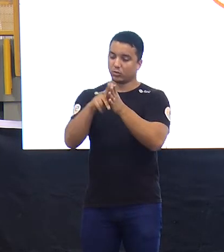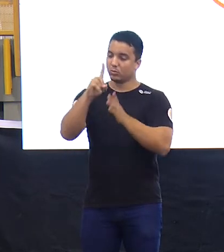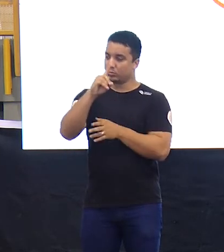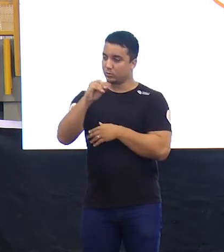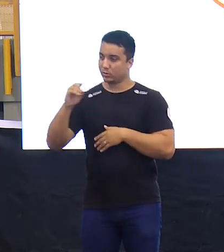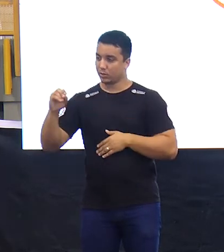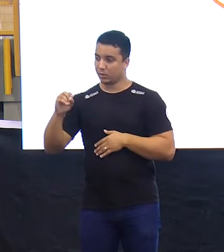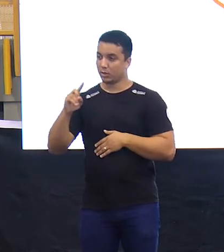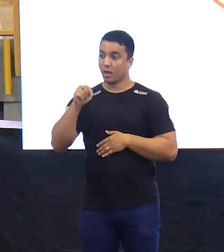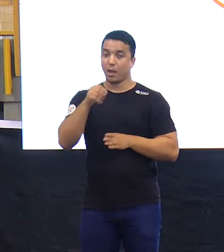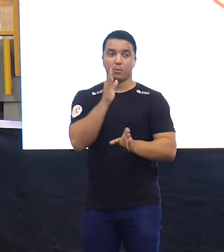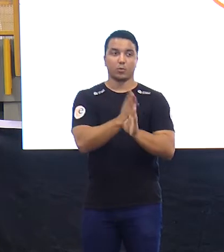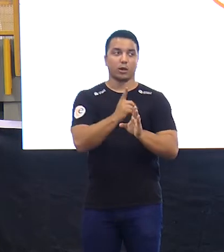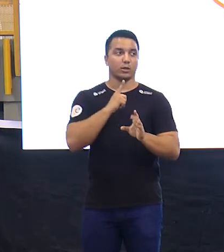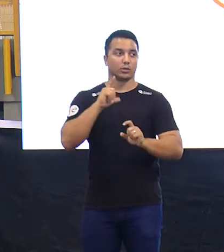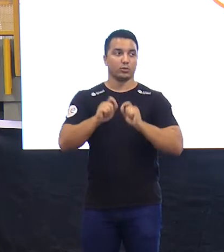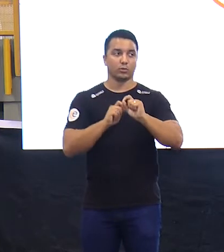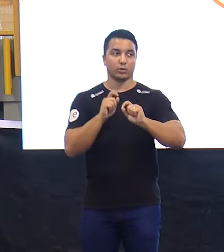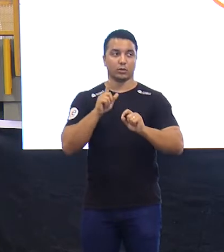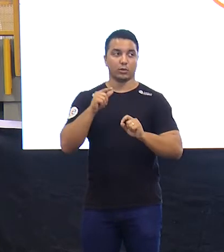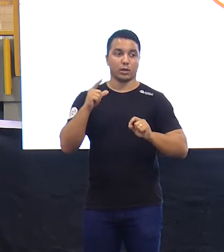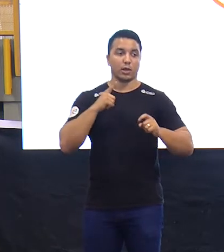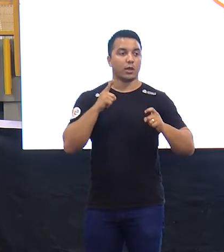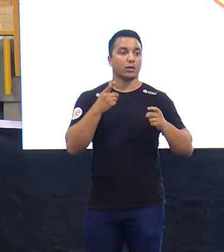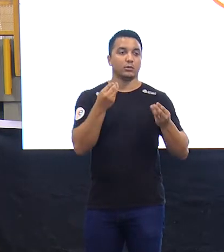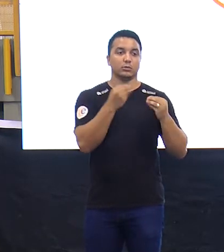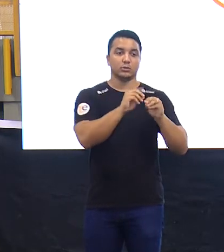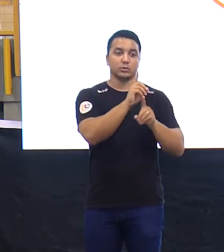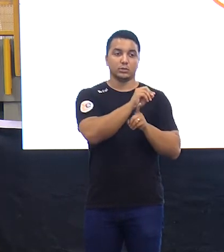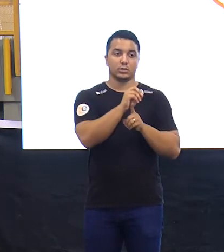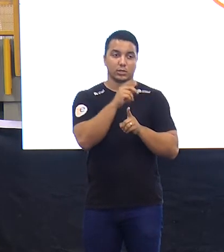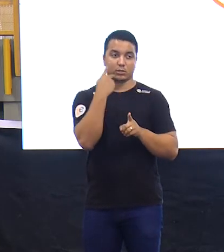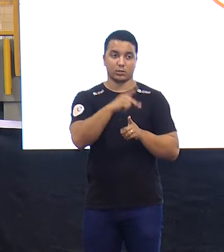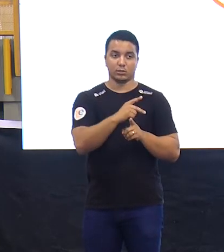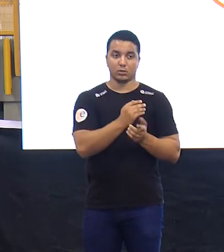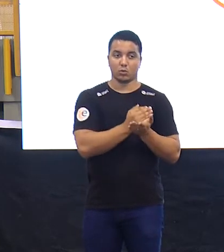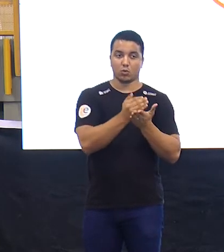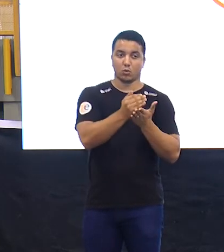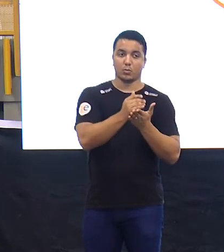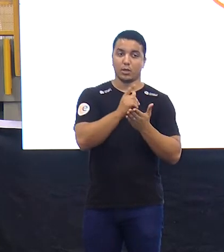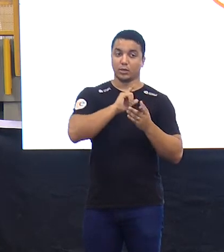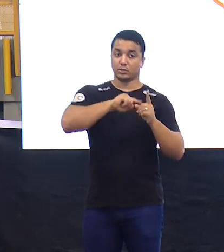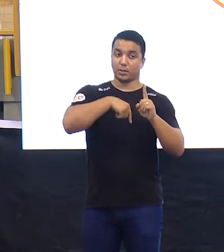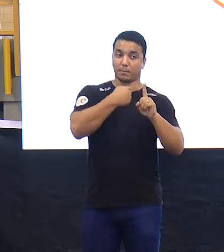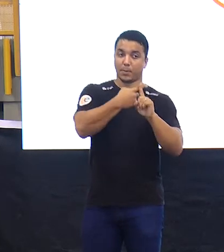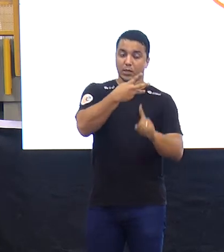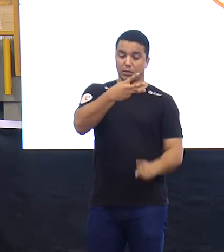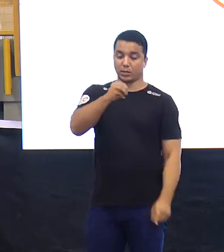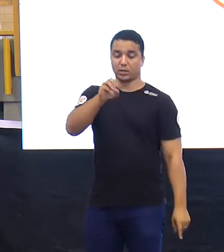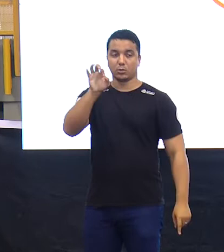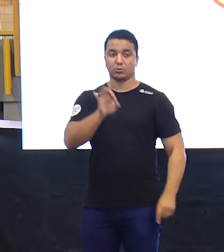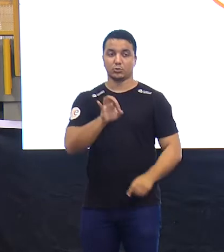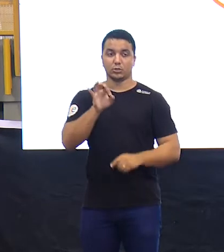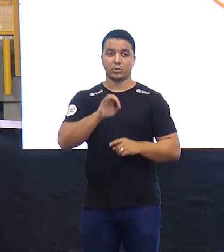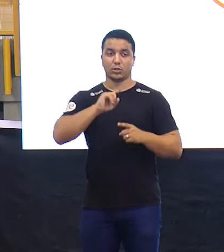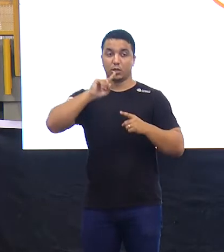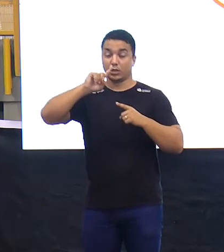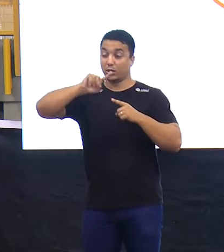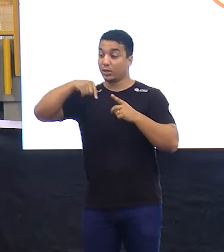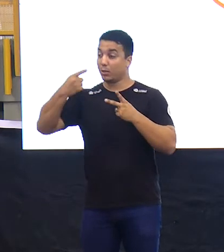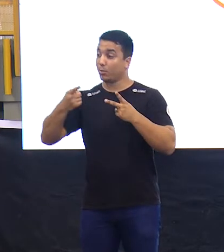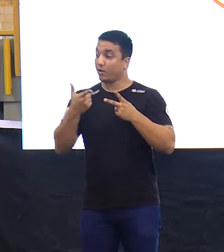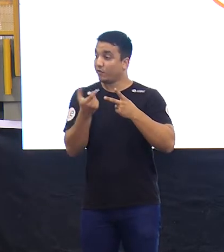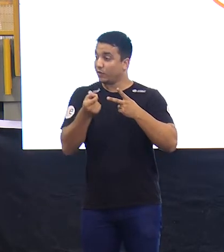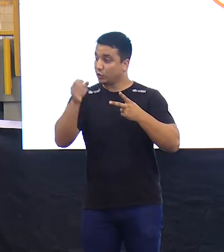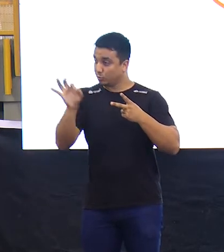100, justamente porque eu ponho 100 no começo, aumento 30%, depois